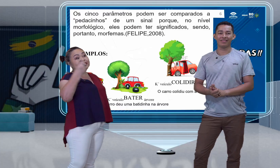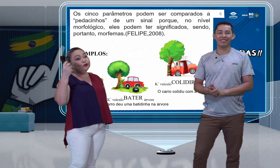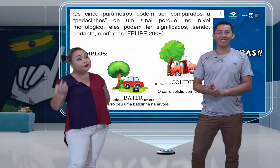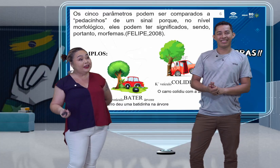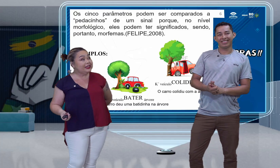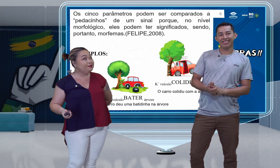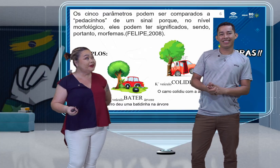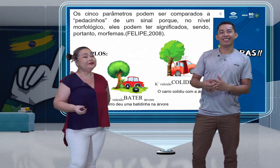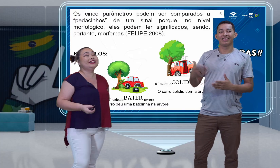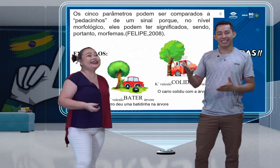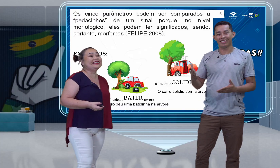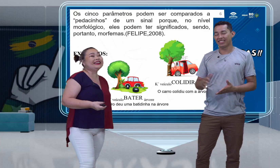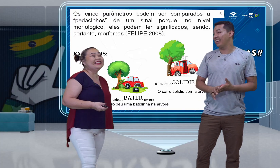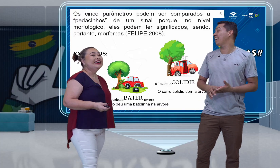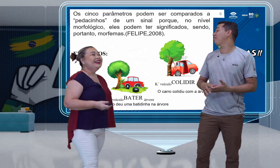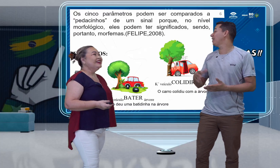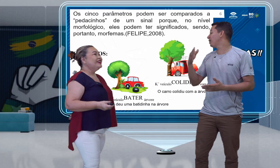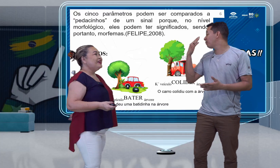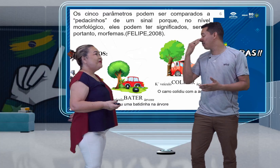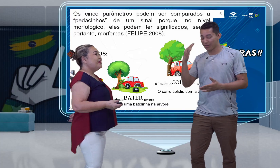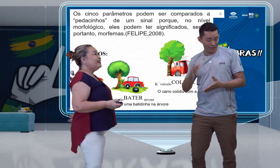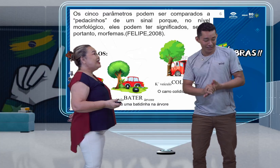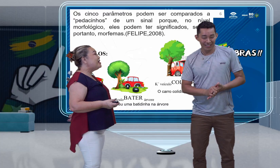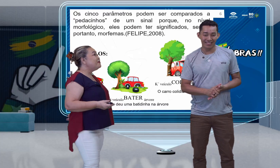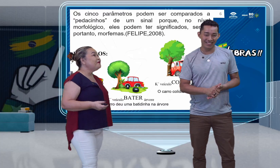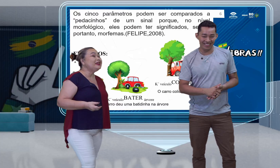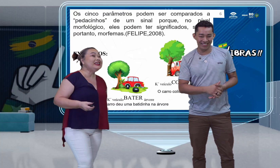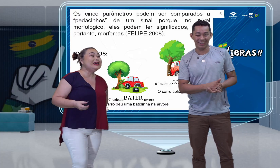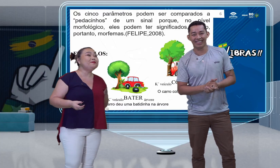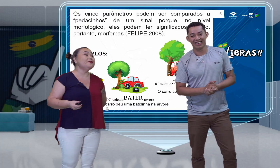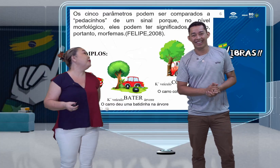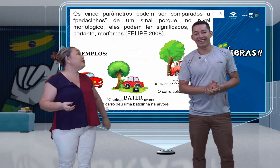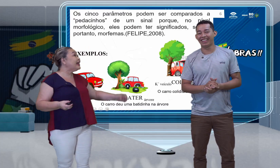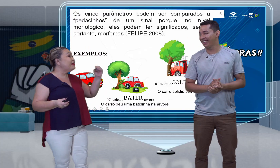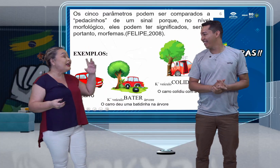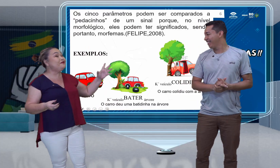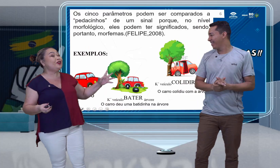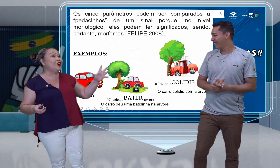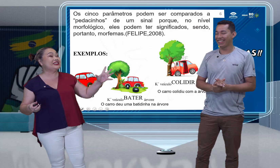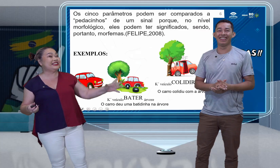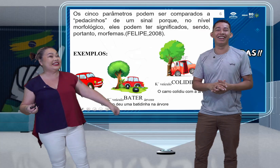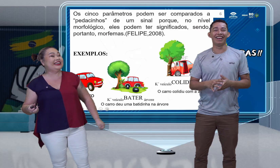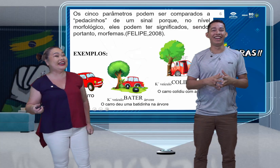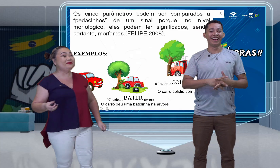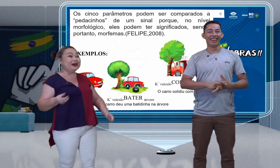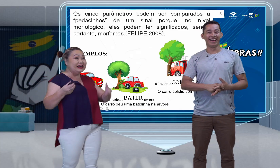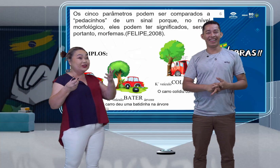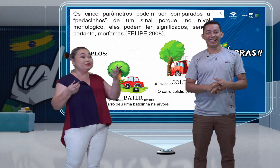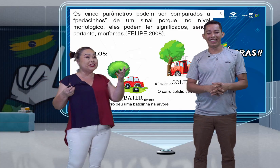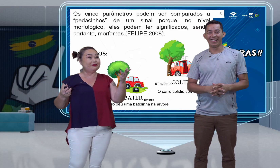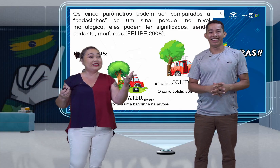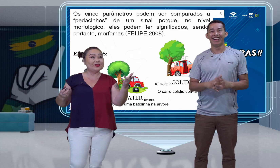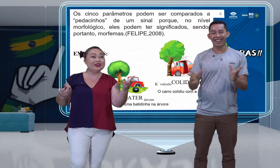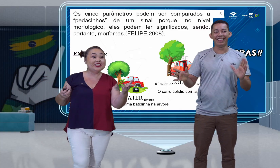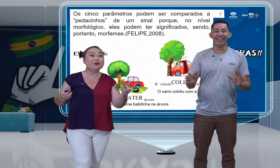Segundo Felipe. Quem é Felipe, meu Deus? Felipe, uma mulher maravilhosa. Embora o nome seja masculino, mas